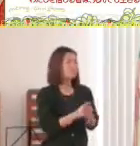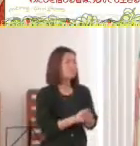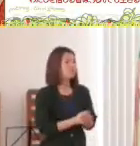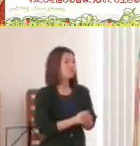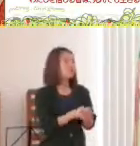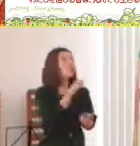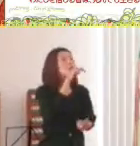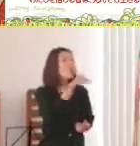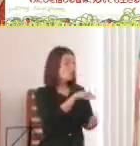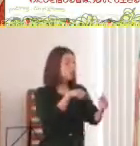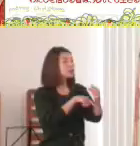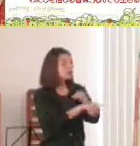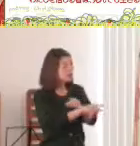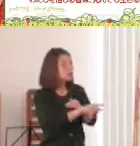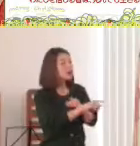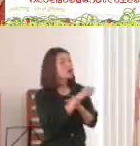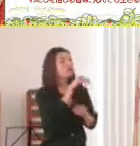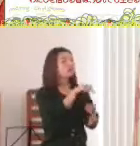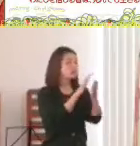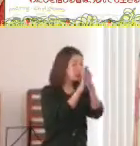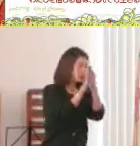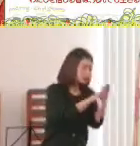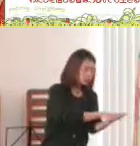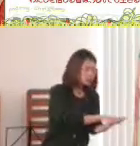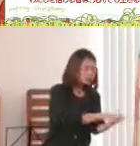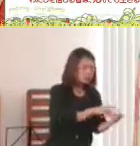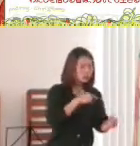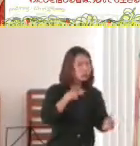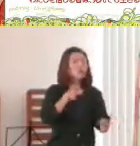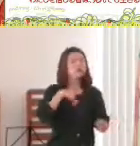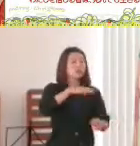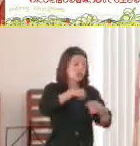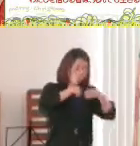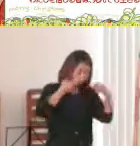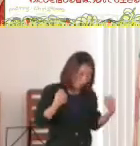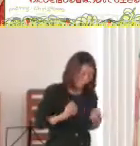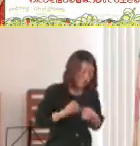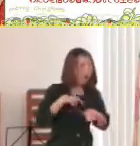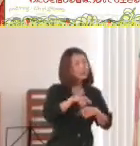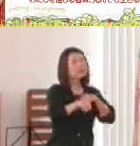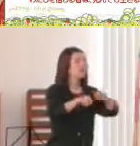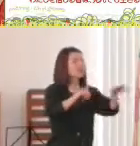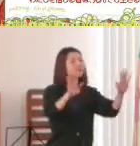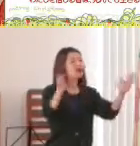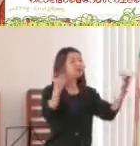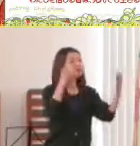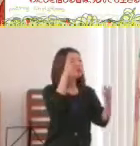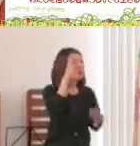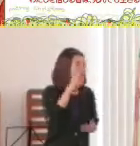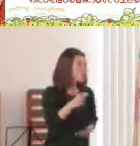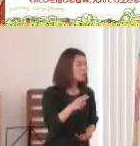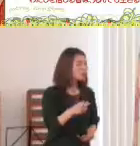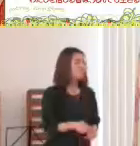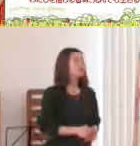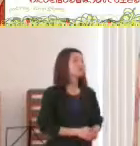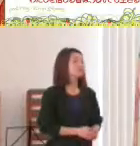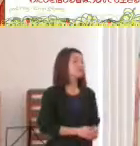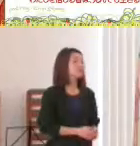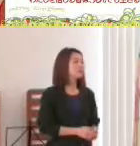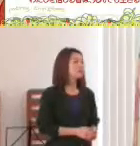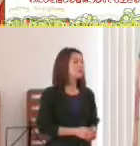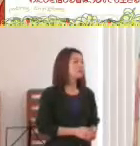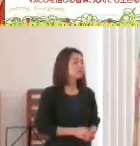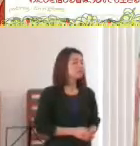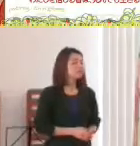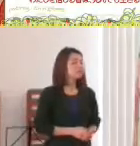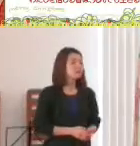証明するためです。イエスは言われた、私は復活であり命である。私を信じる者は死んでも